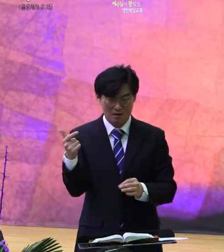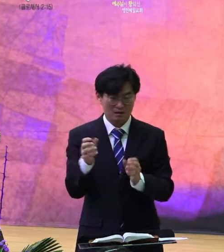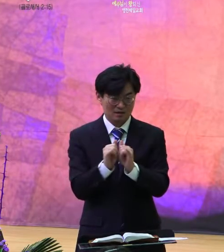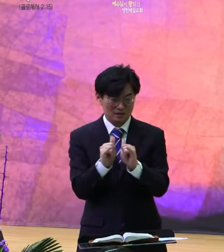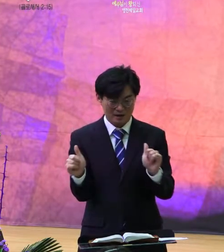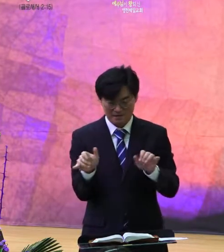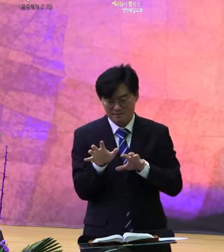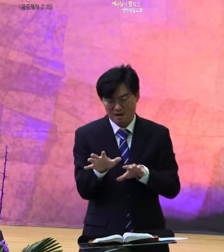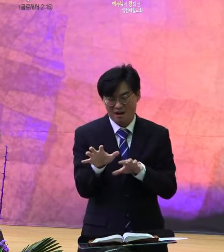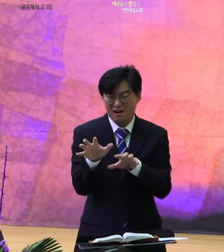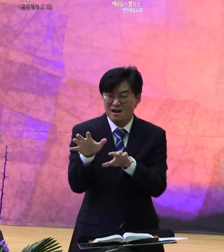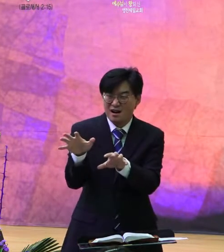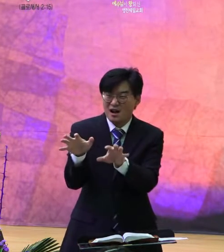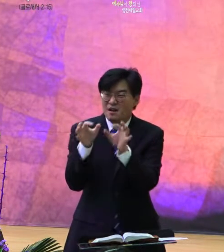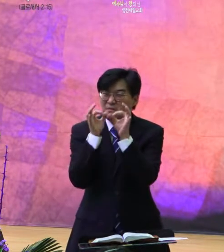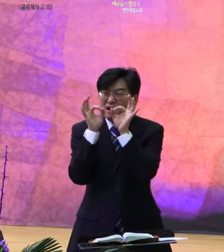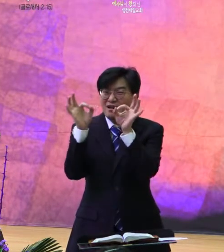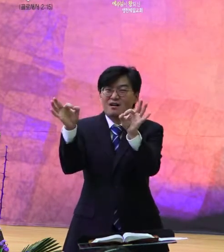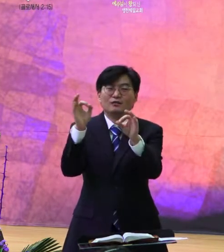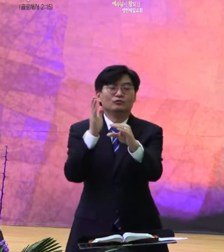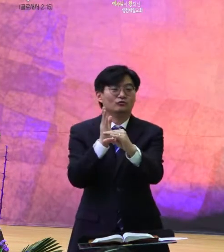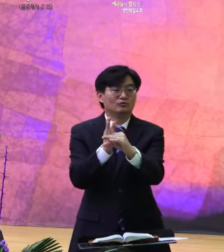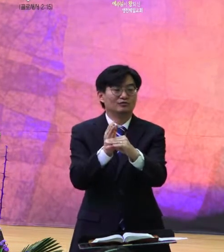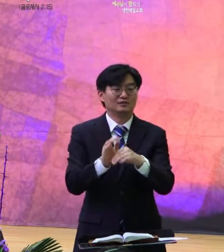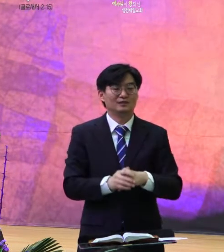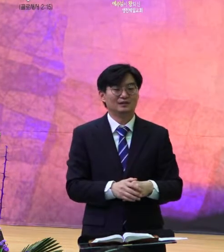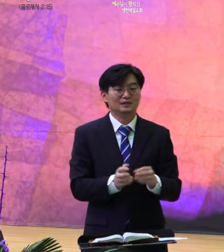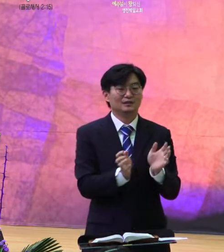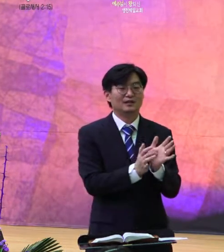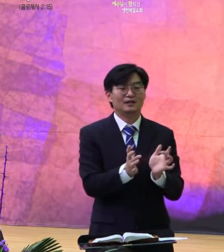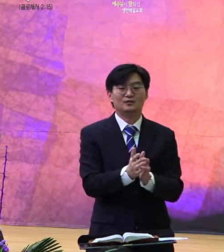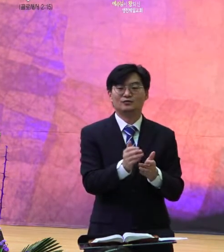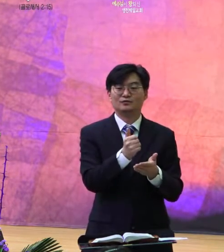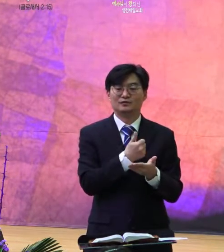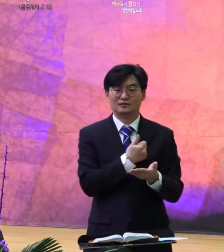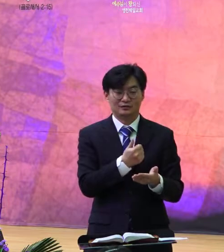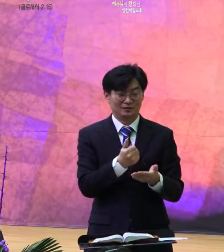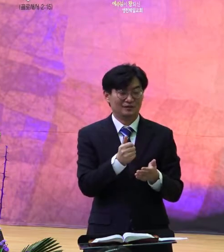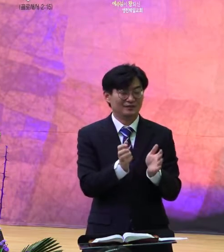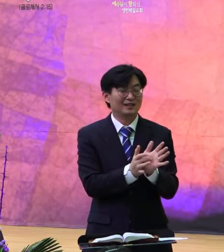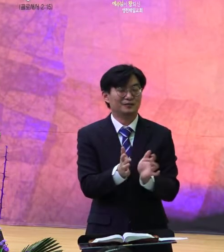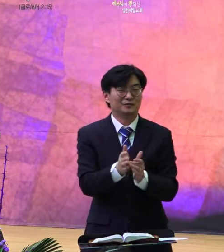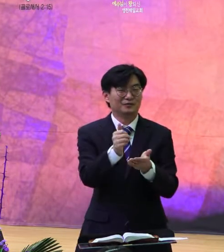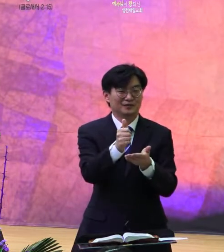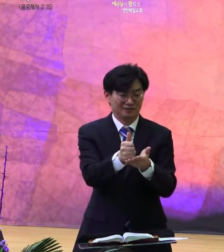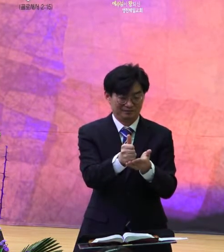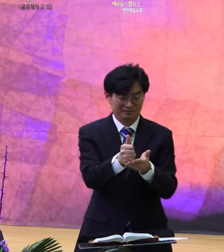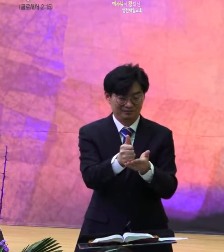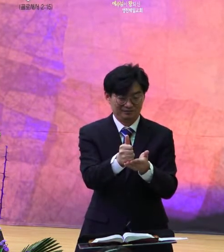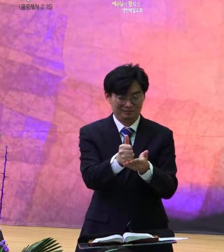뒤에서 따라갔던 예수님 주변에 있던 무리들의 그 행렬은 분명히 예수님과 함께하고 있었지만,